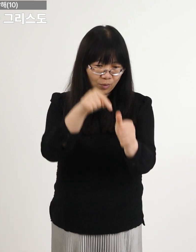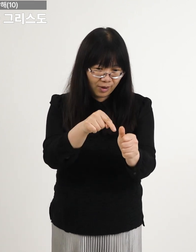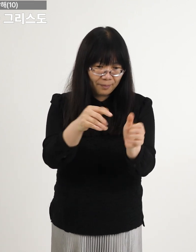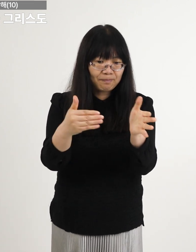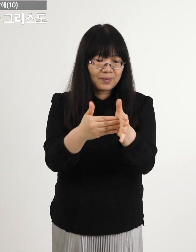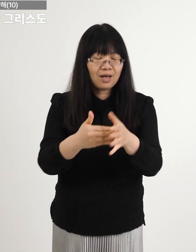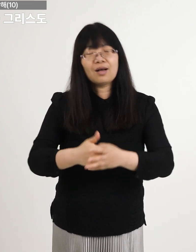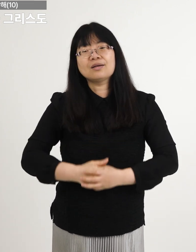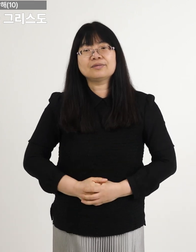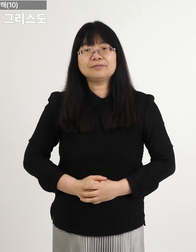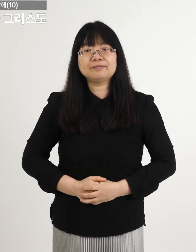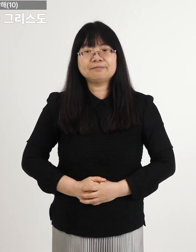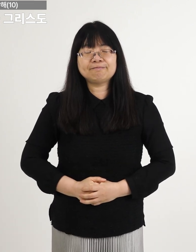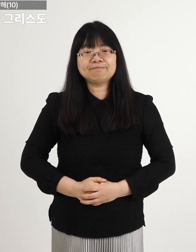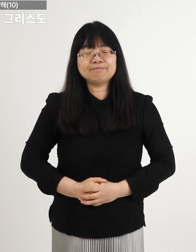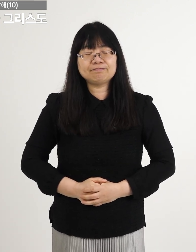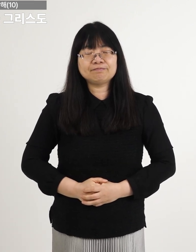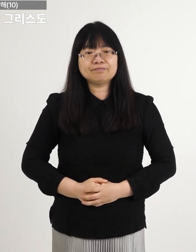명령하셨어요.